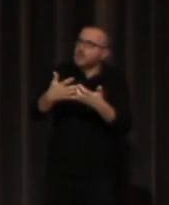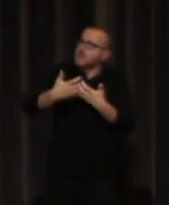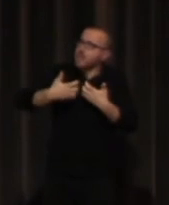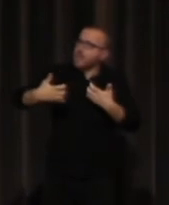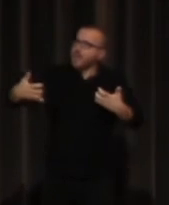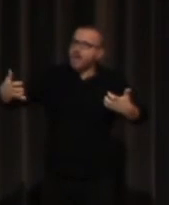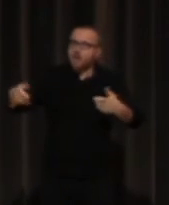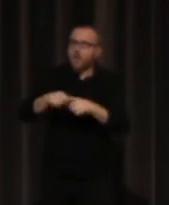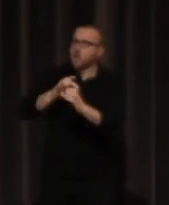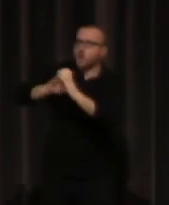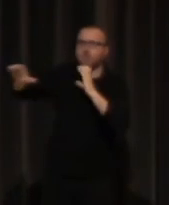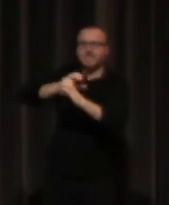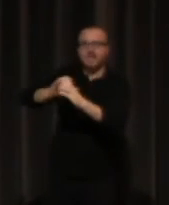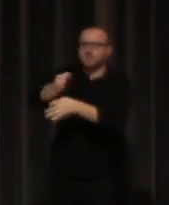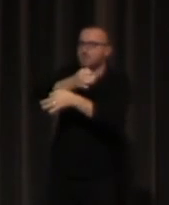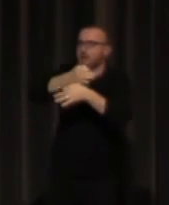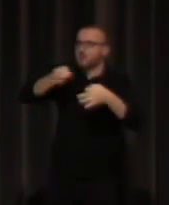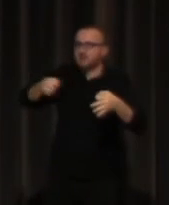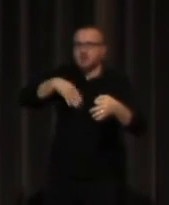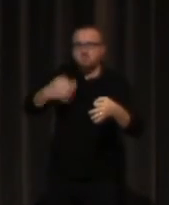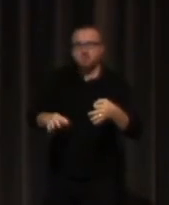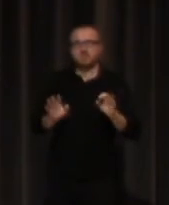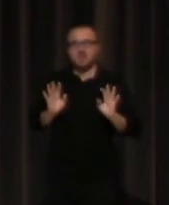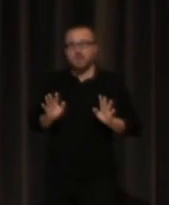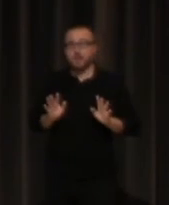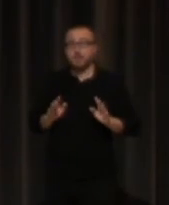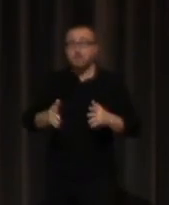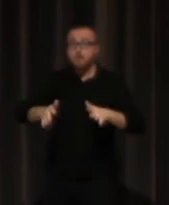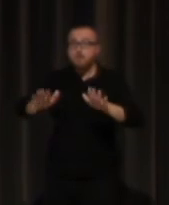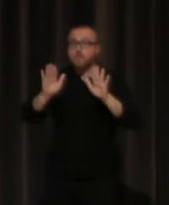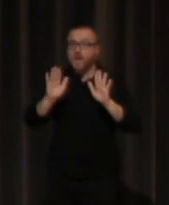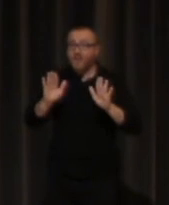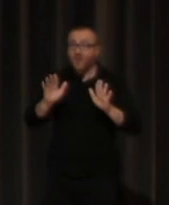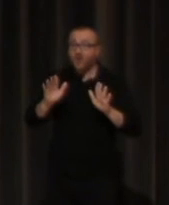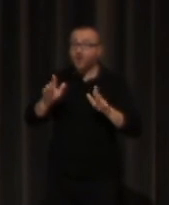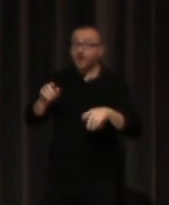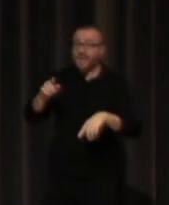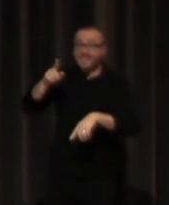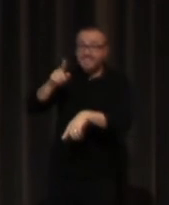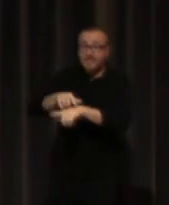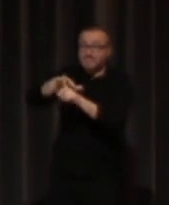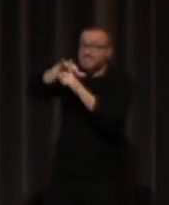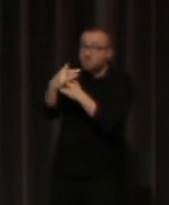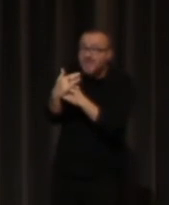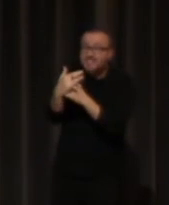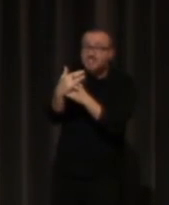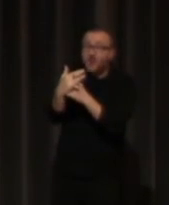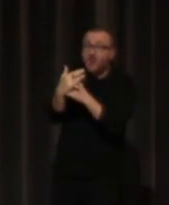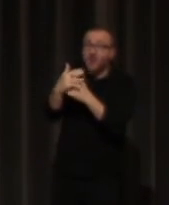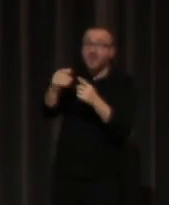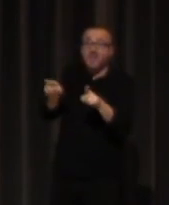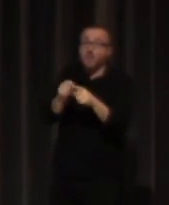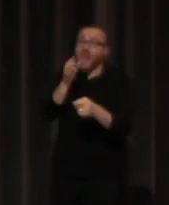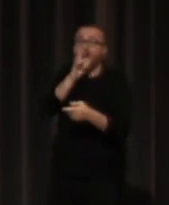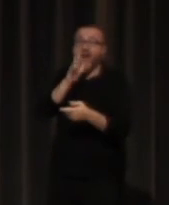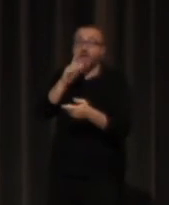comunicació absolutament perfecta és possible, però aquest instant s'escapa entre els dits,